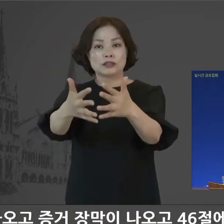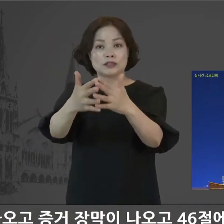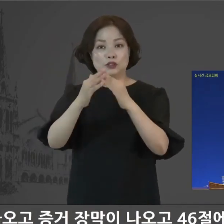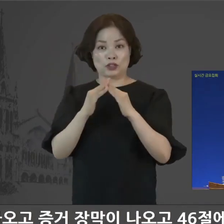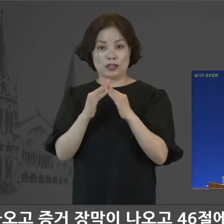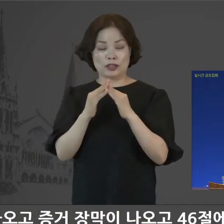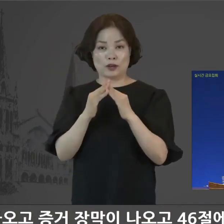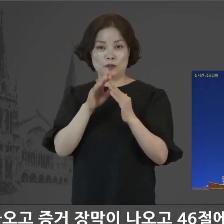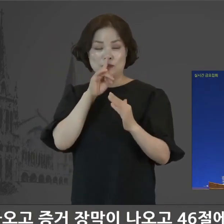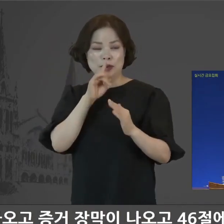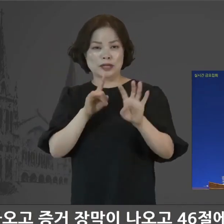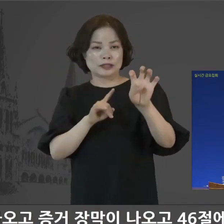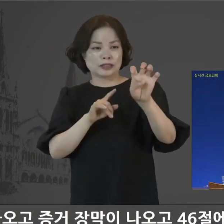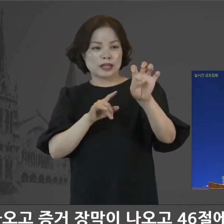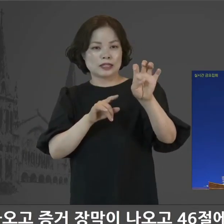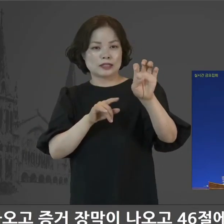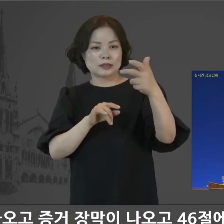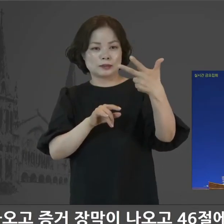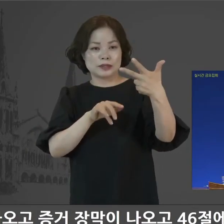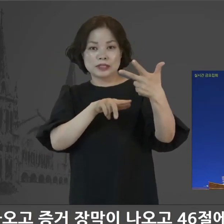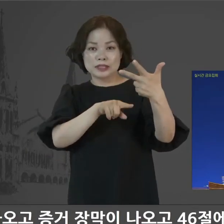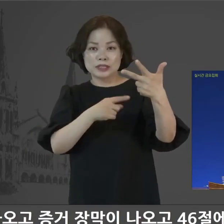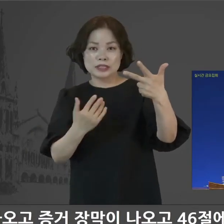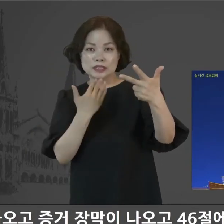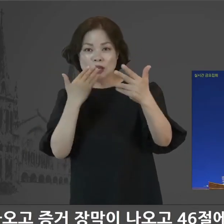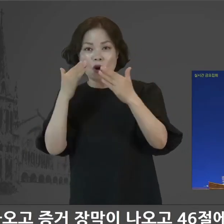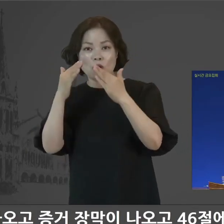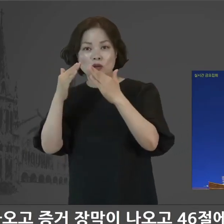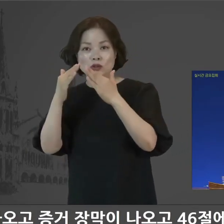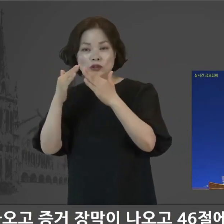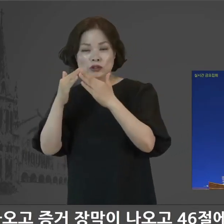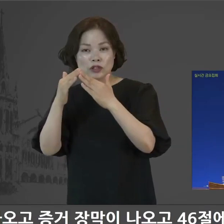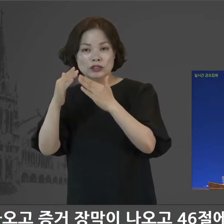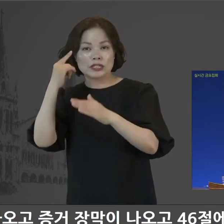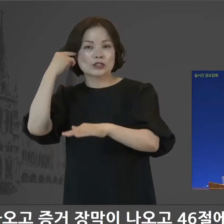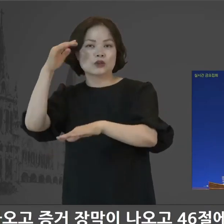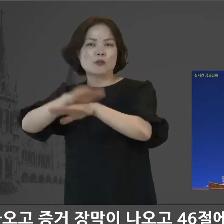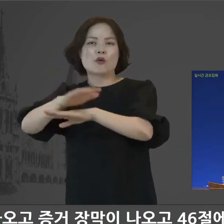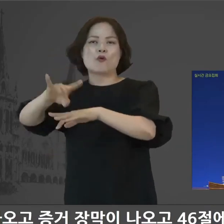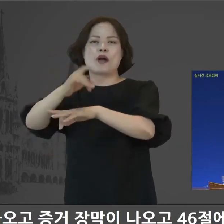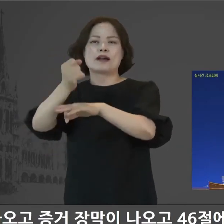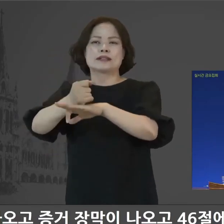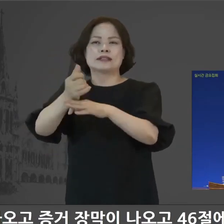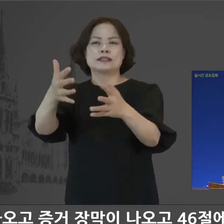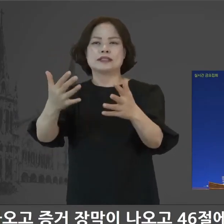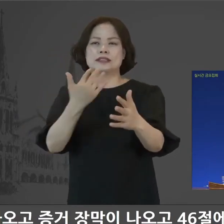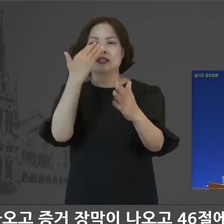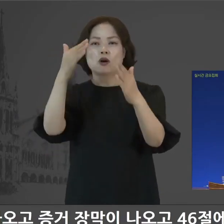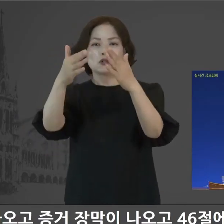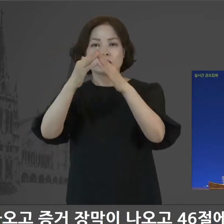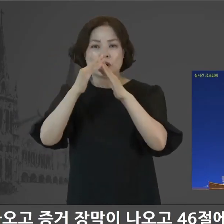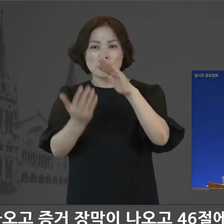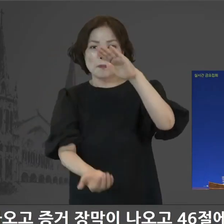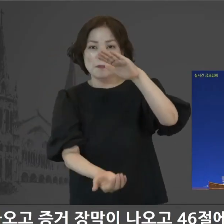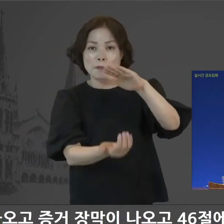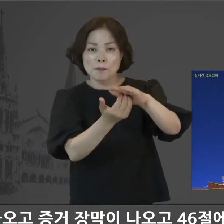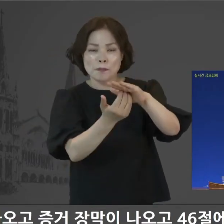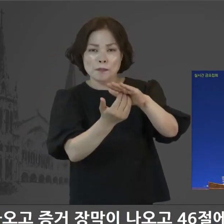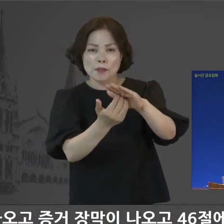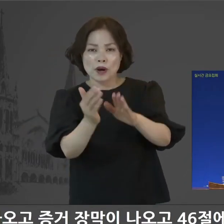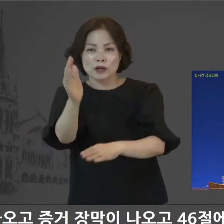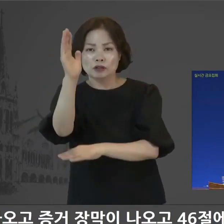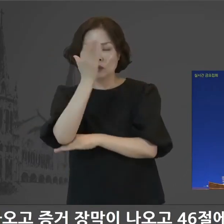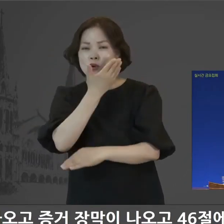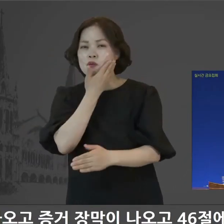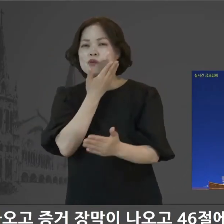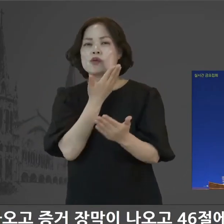했던 것이고요, 47절에 솔로몬이 그 성전을 지었다 이렇게 얘기한 다음 48절에 설교의 하이라이트가